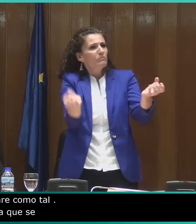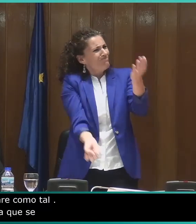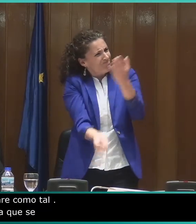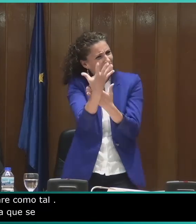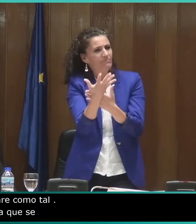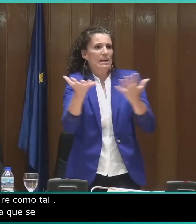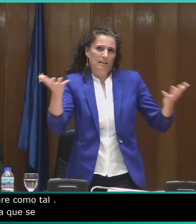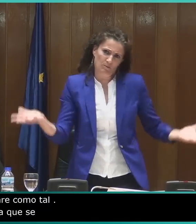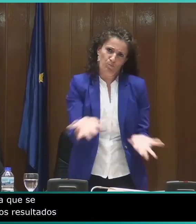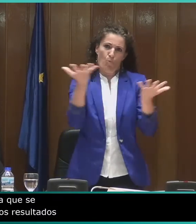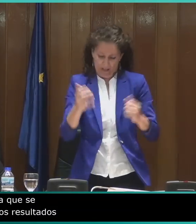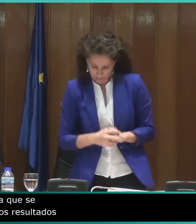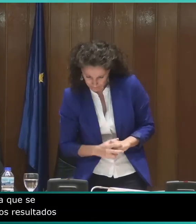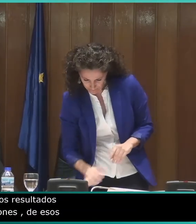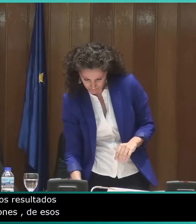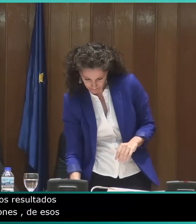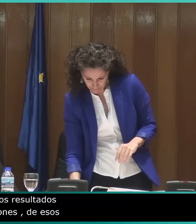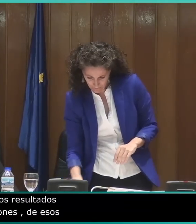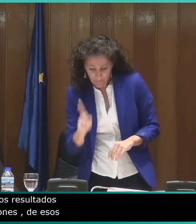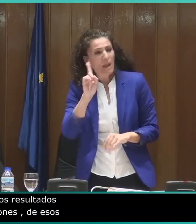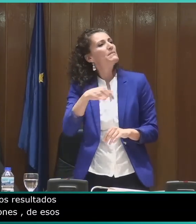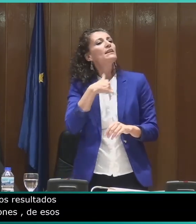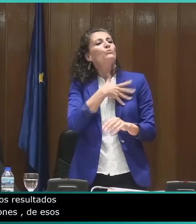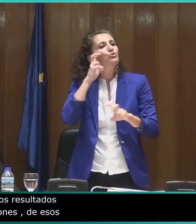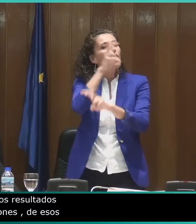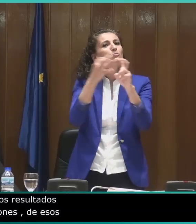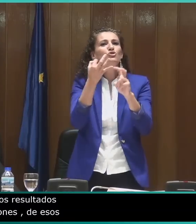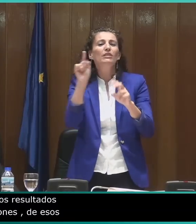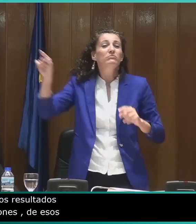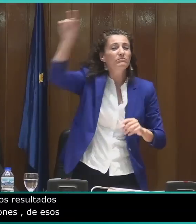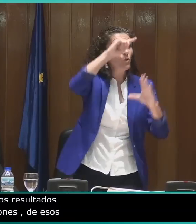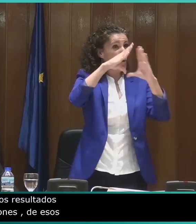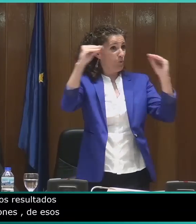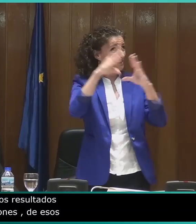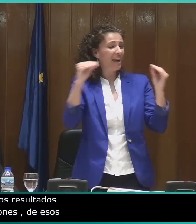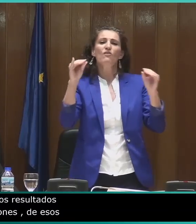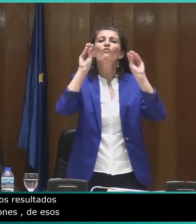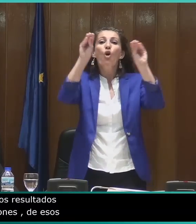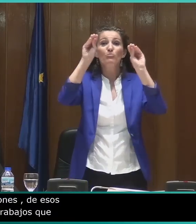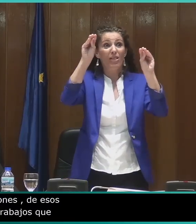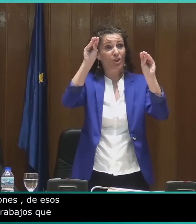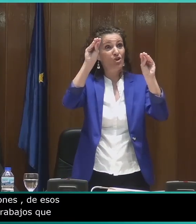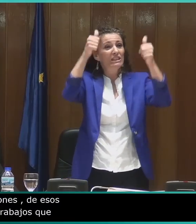y mantener ese trabajo y potenciar esas investigaciones nóveles que también son interesantes de conocer.